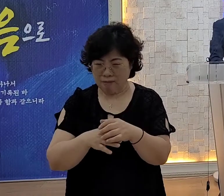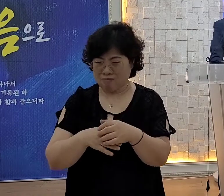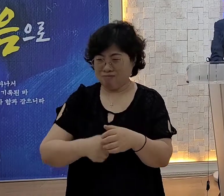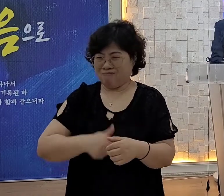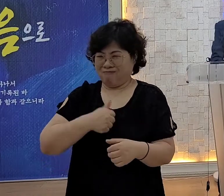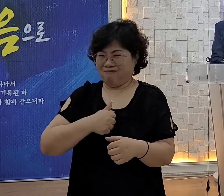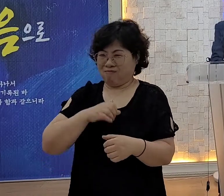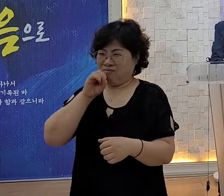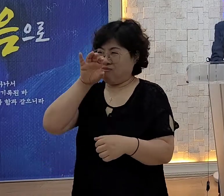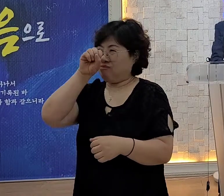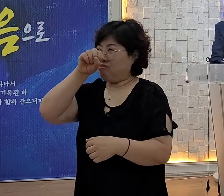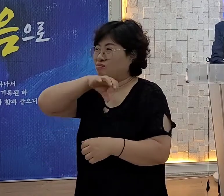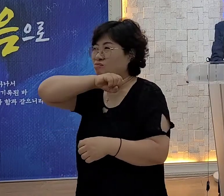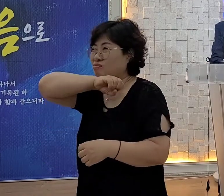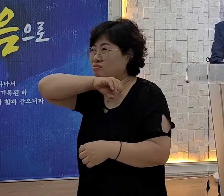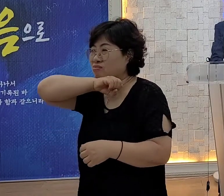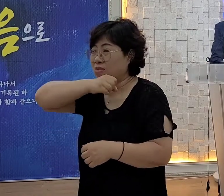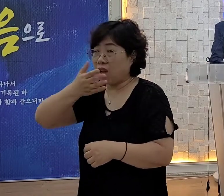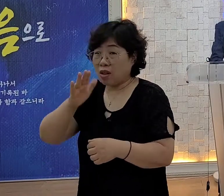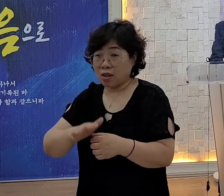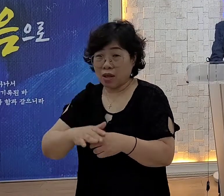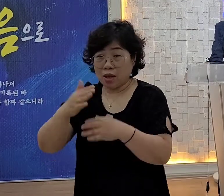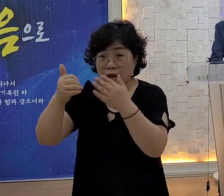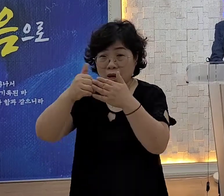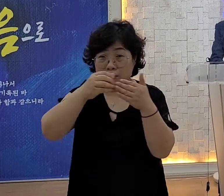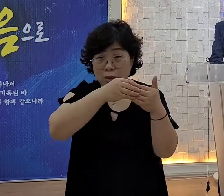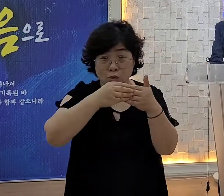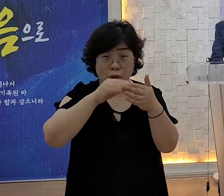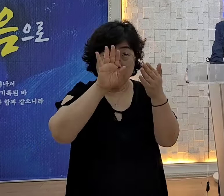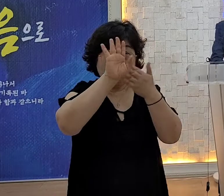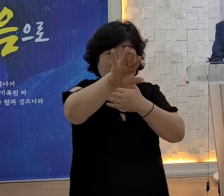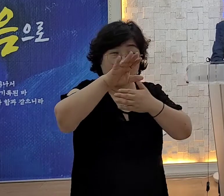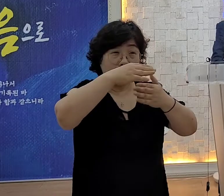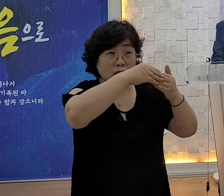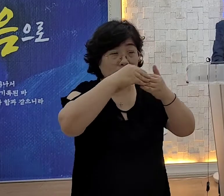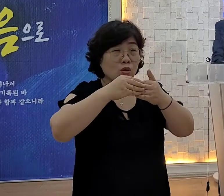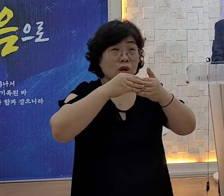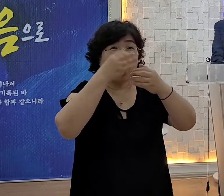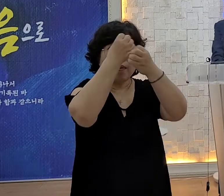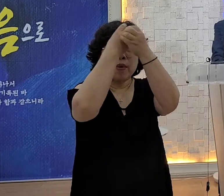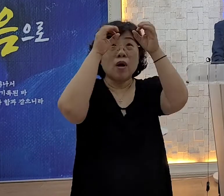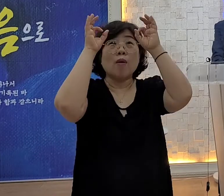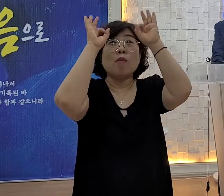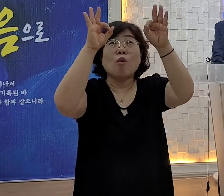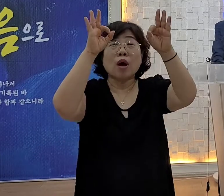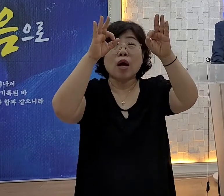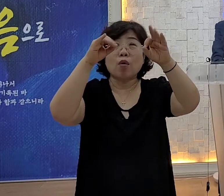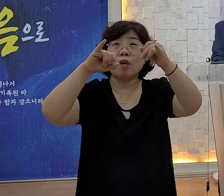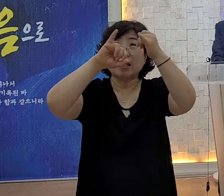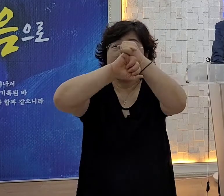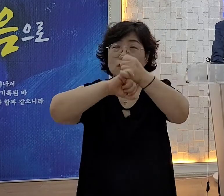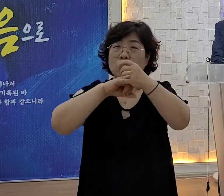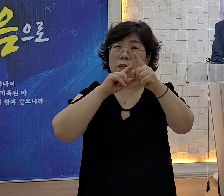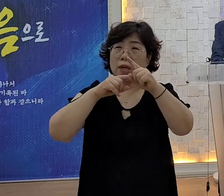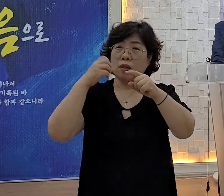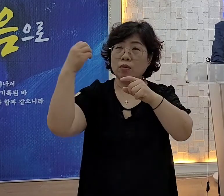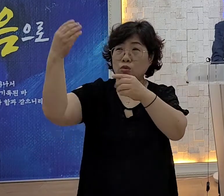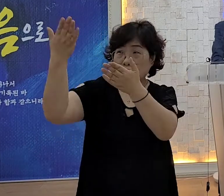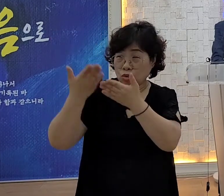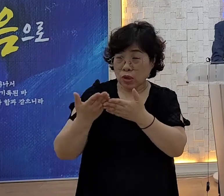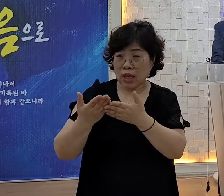보라. 너의 후손이 이와 같을 것이다. 라고 하신 그 하나님의 약속의 말씀 앞에 다시